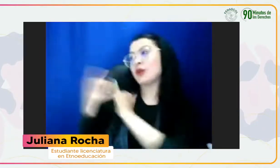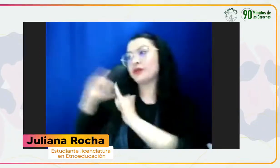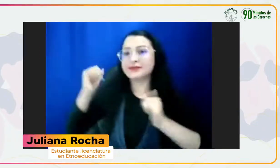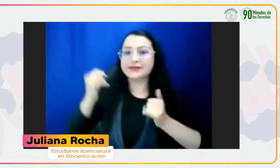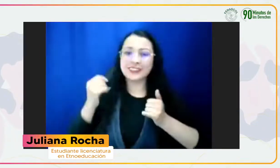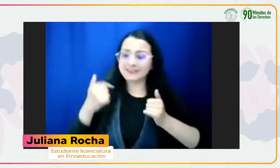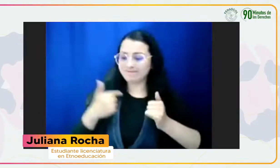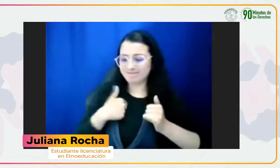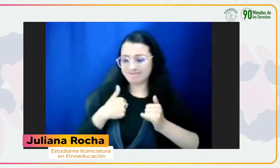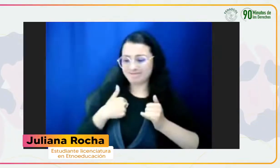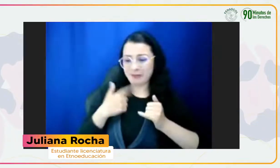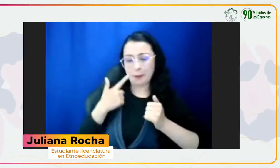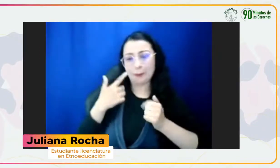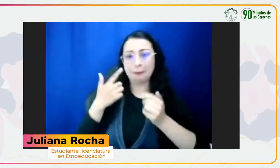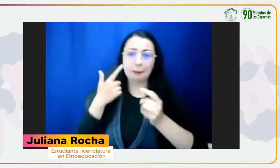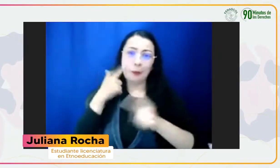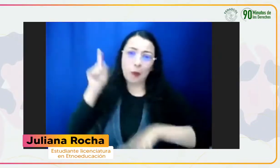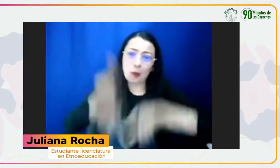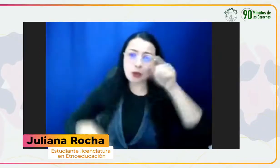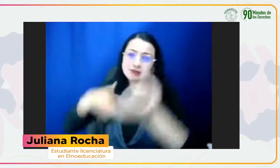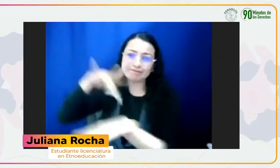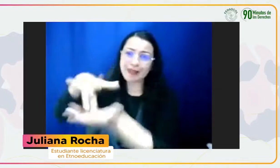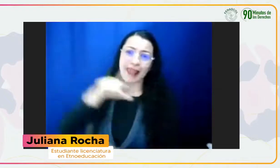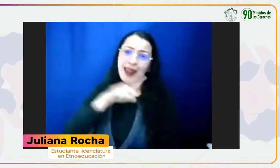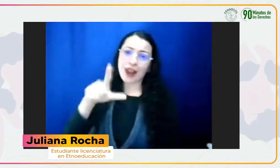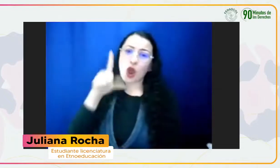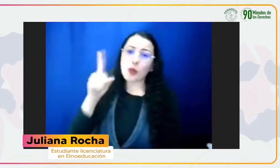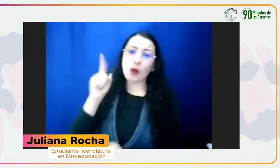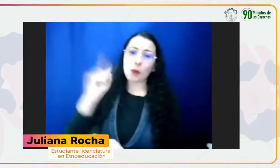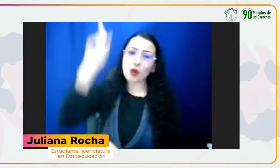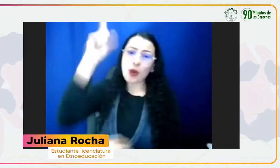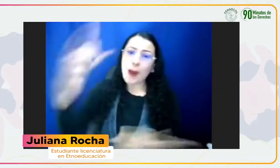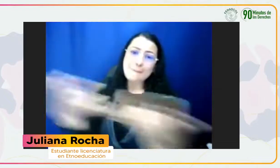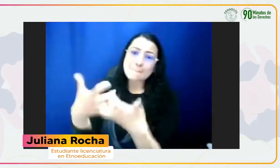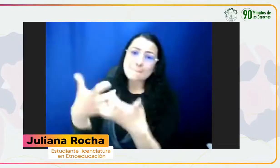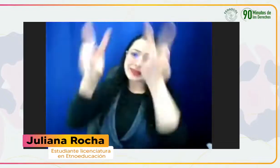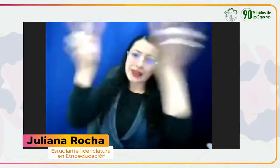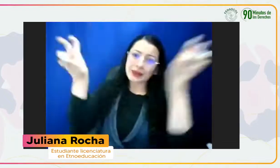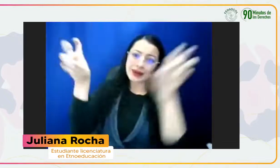es importante que no solo pensemos en que somos